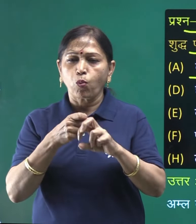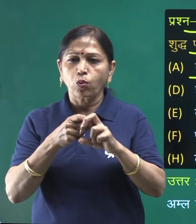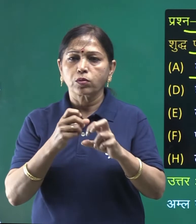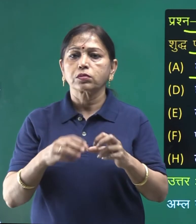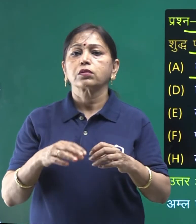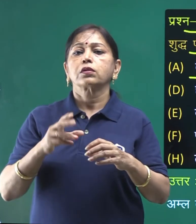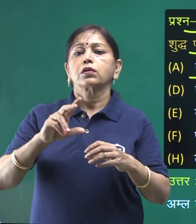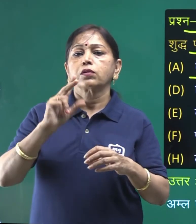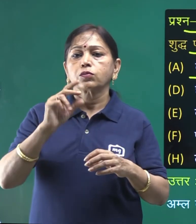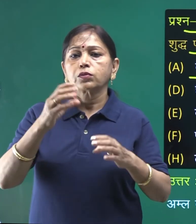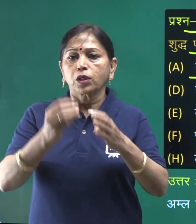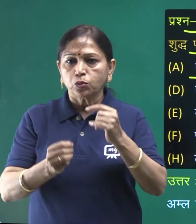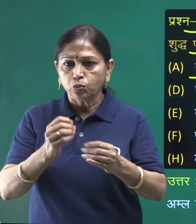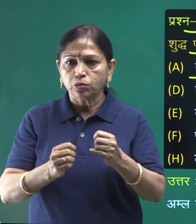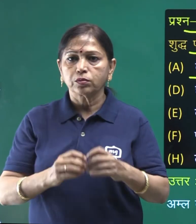दूध,